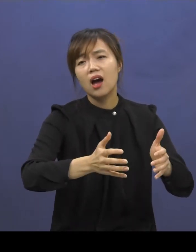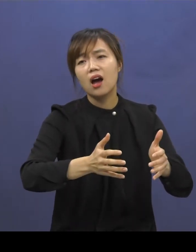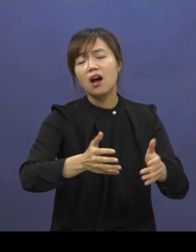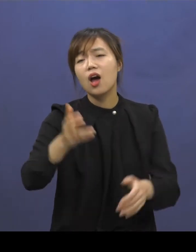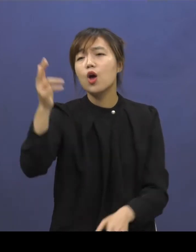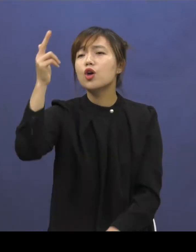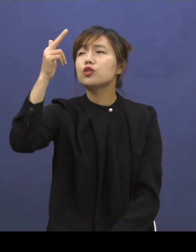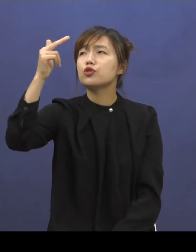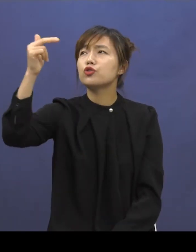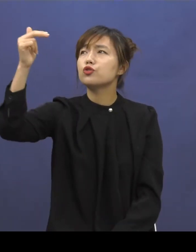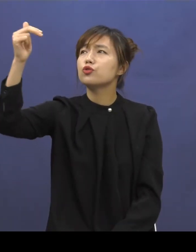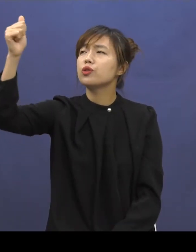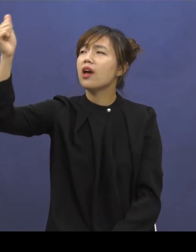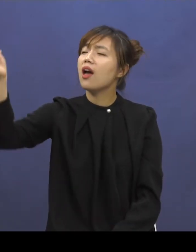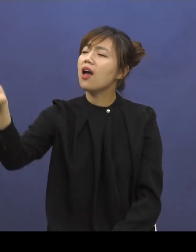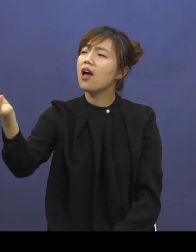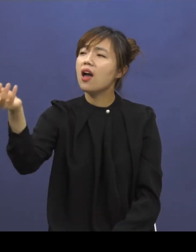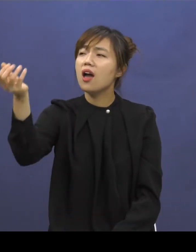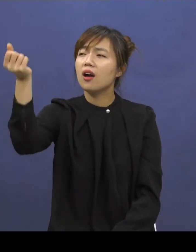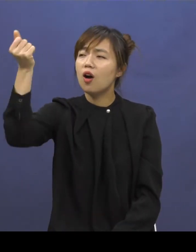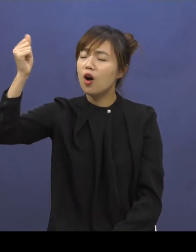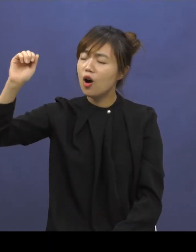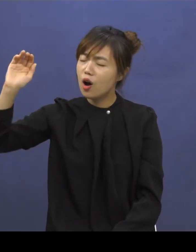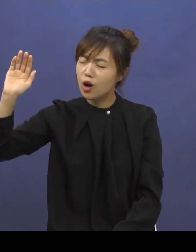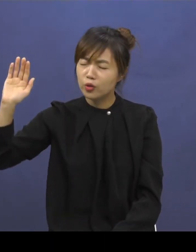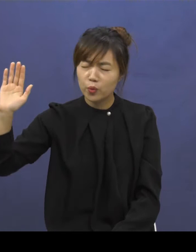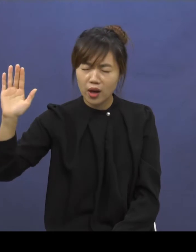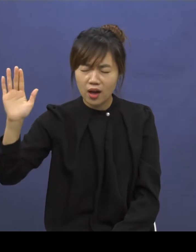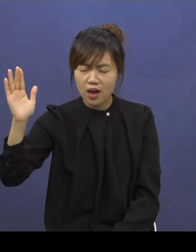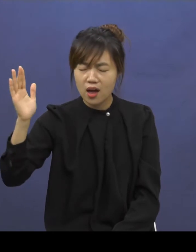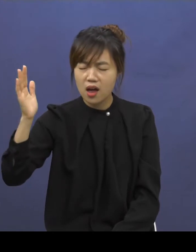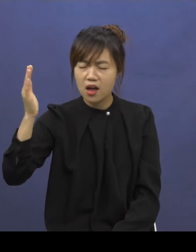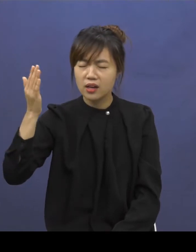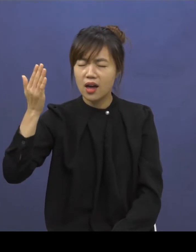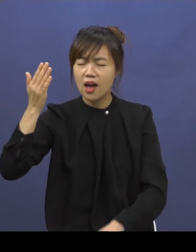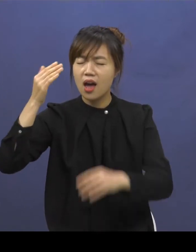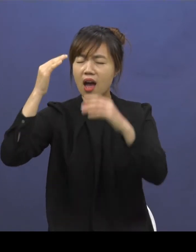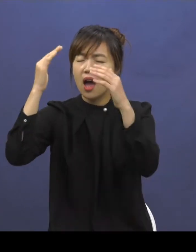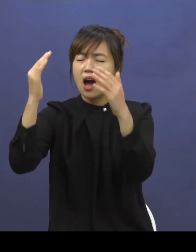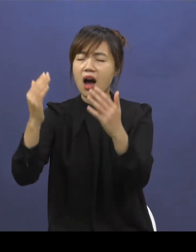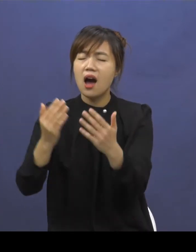나라 주의 것 되게